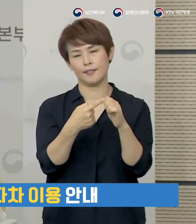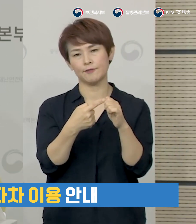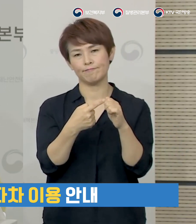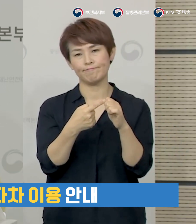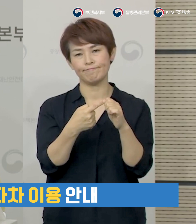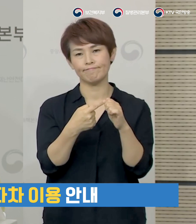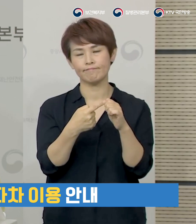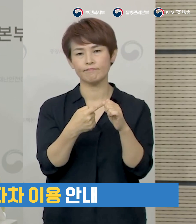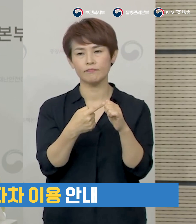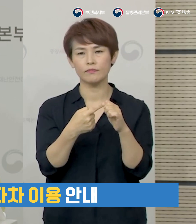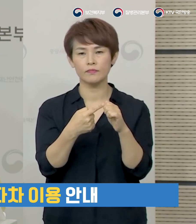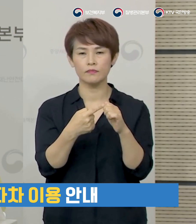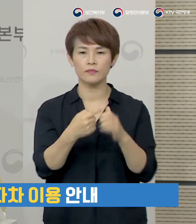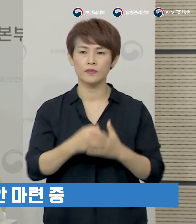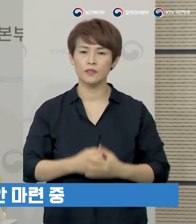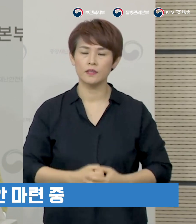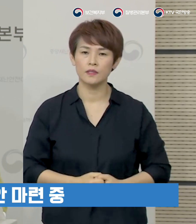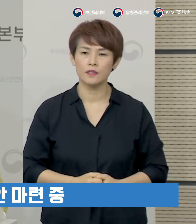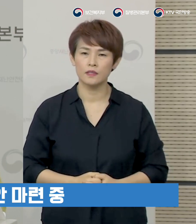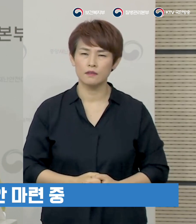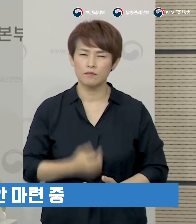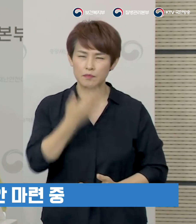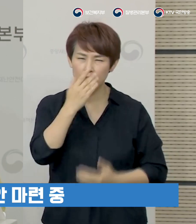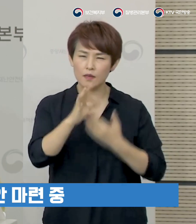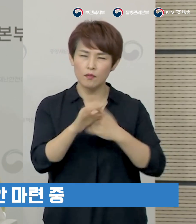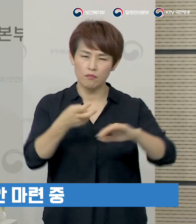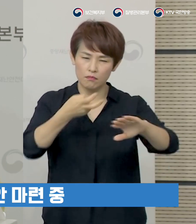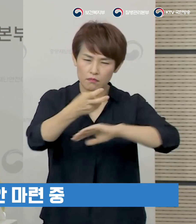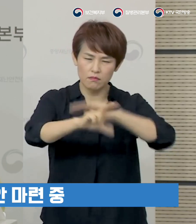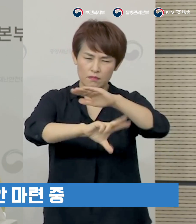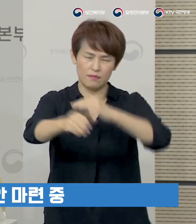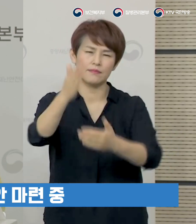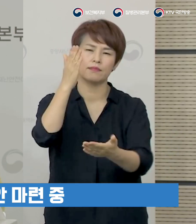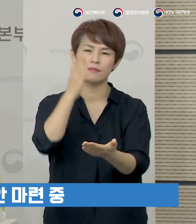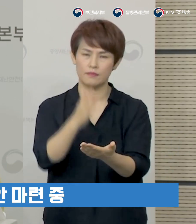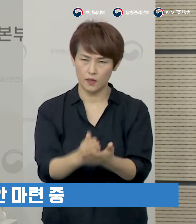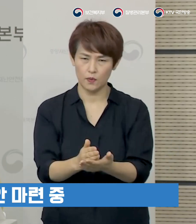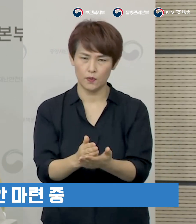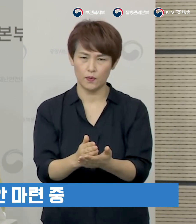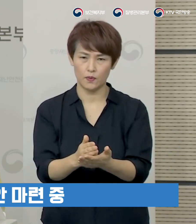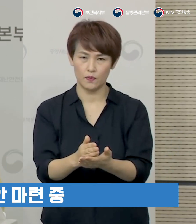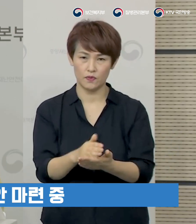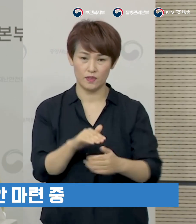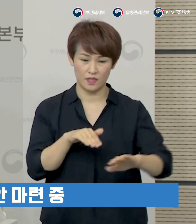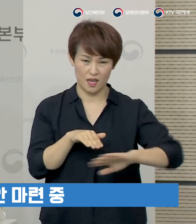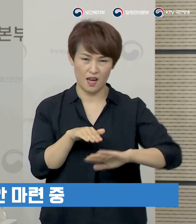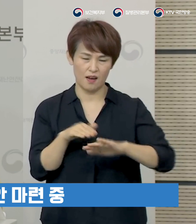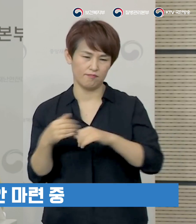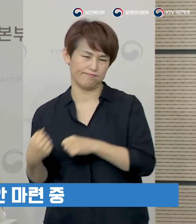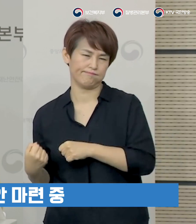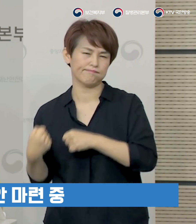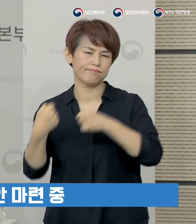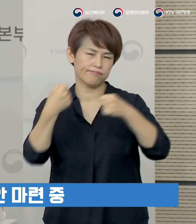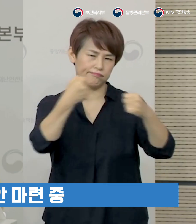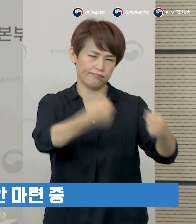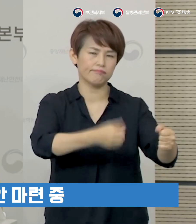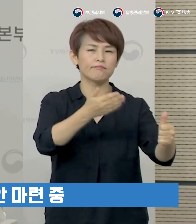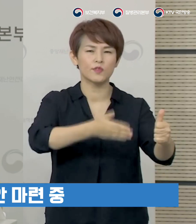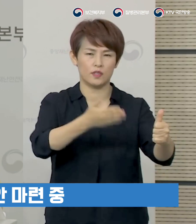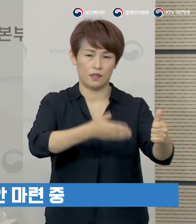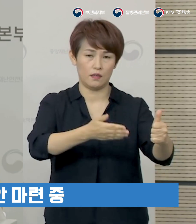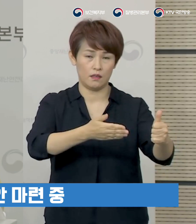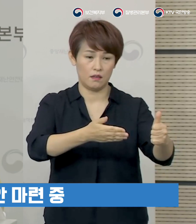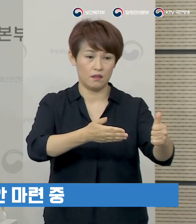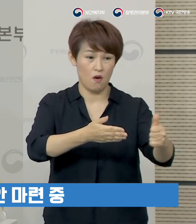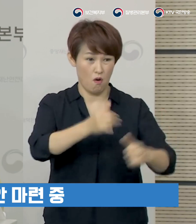안내를 이제 할 예정에 있습니다. 그래서 가급적이면 대중교통을 이용하지 않고 차량을 이용할 수 있는